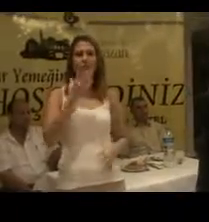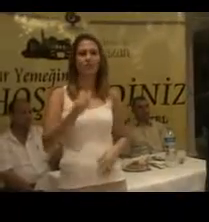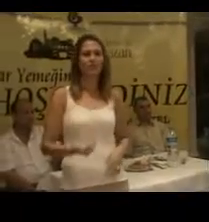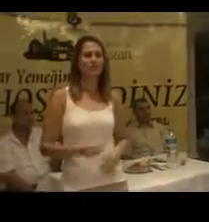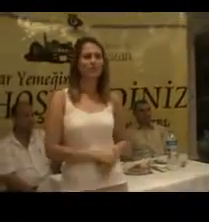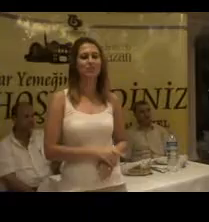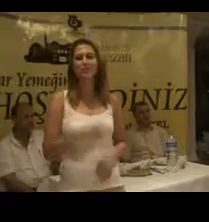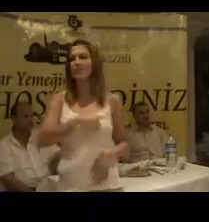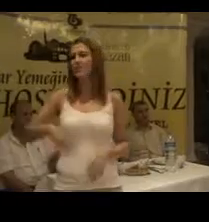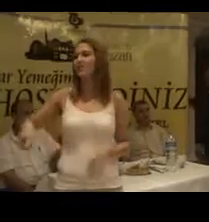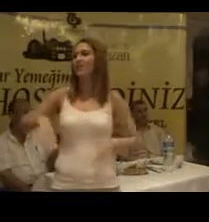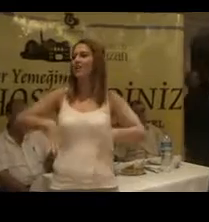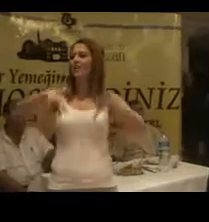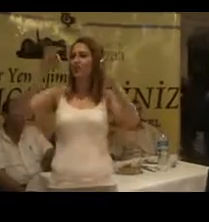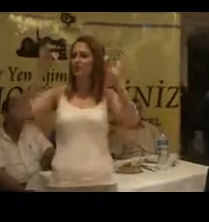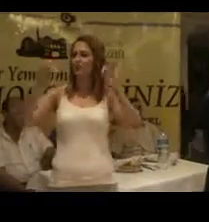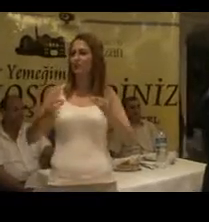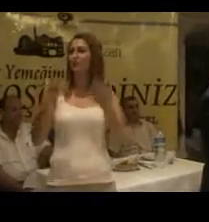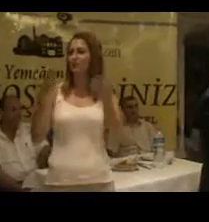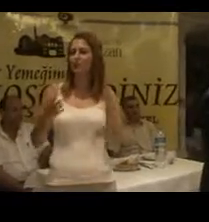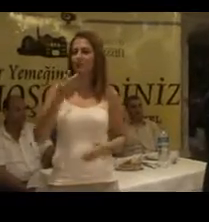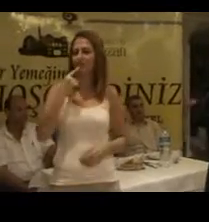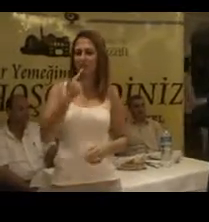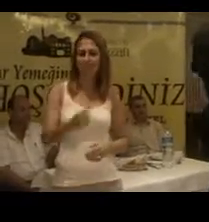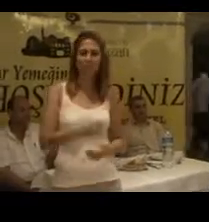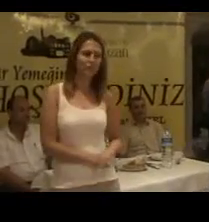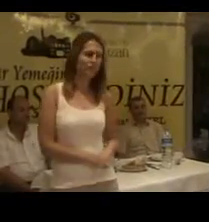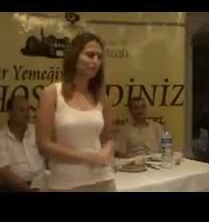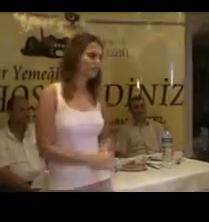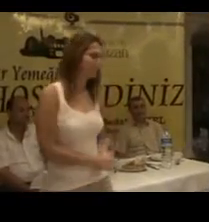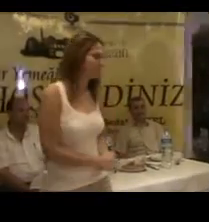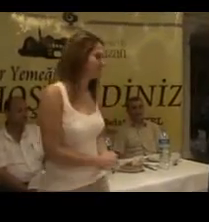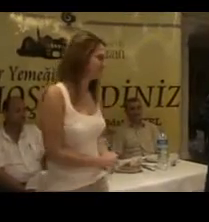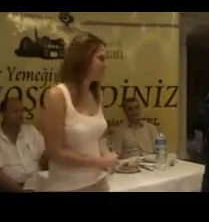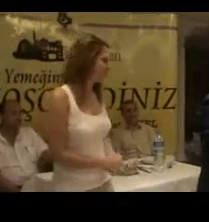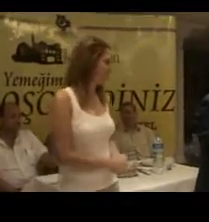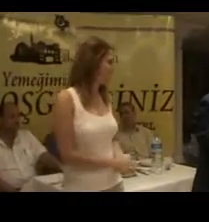hazır mısınız bu kaynaşmanın içerisinde yer almaya?